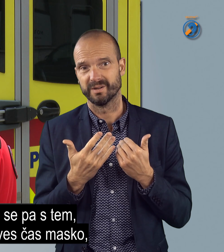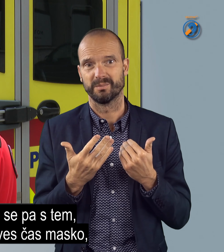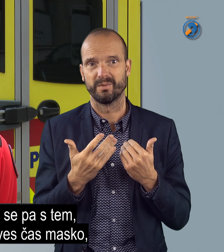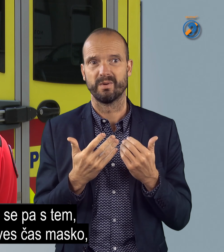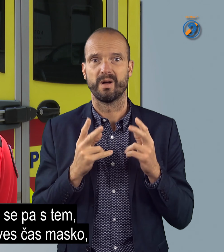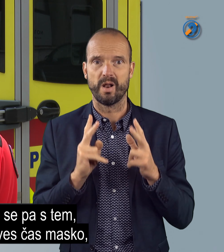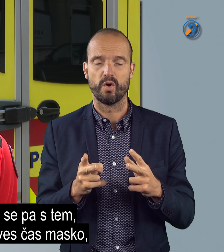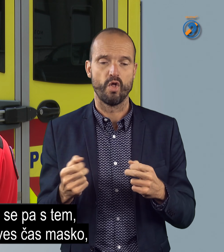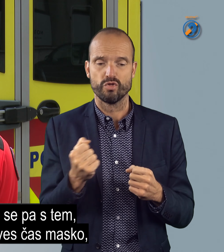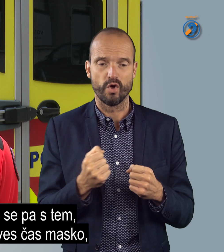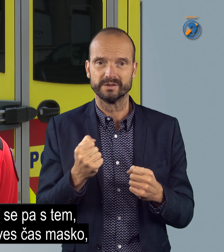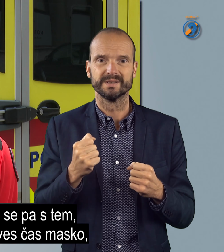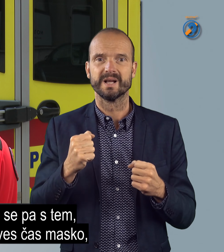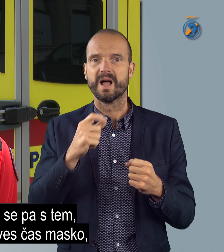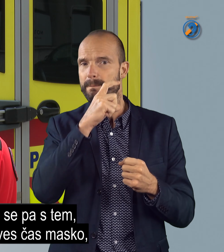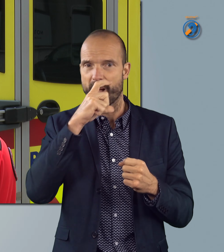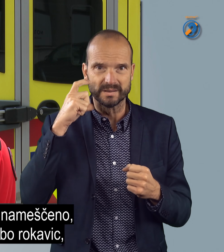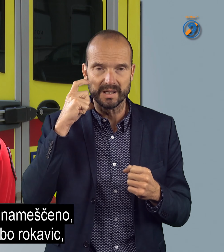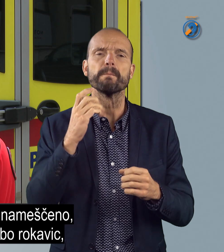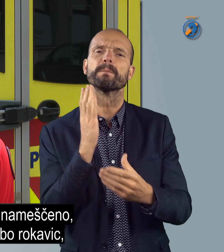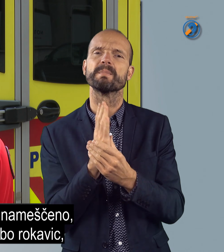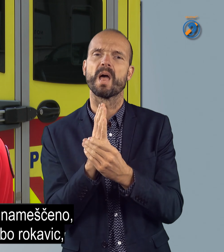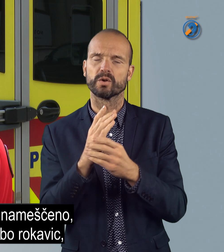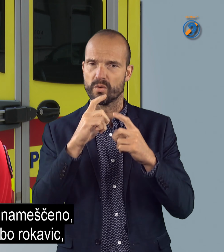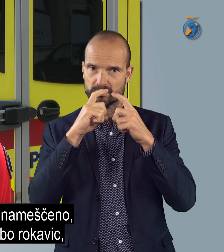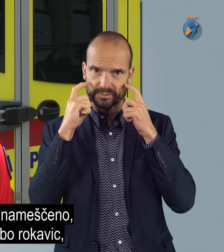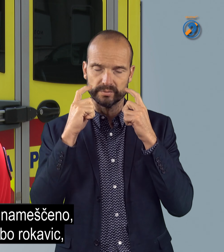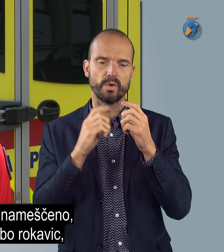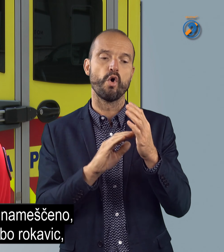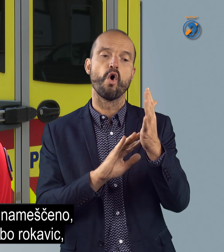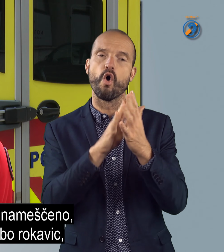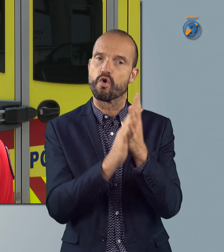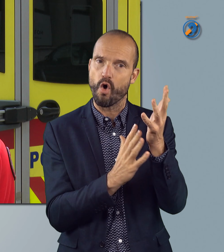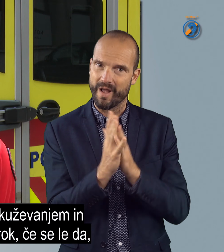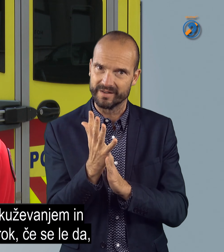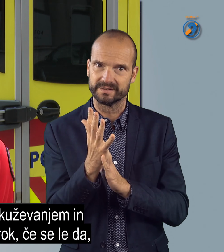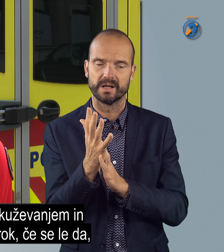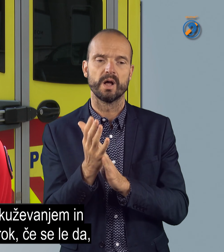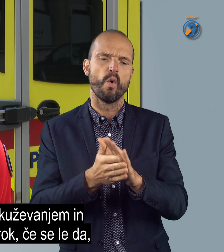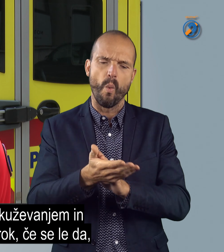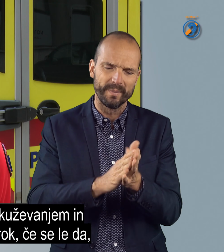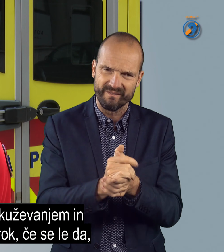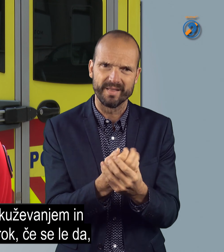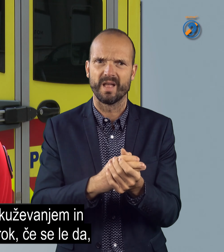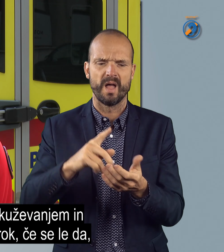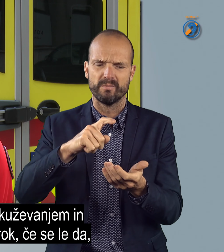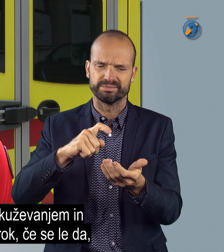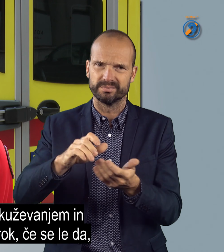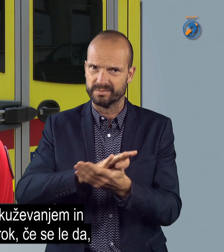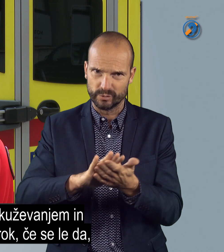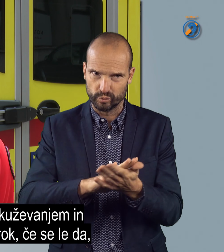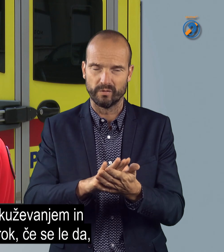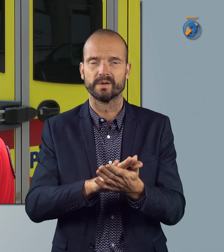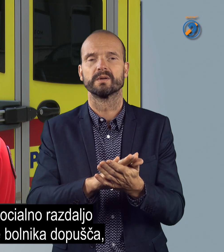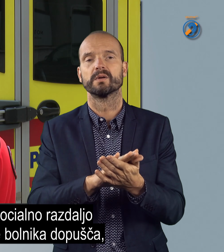da nosimo ves čas masko, ustrezno nameščeno, uporaba rukavic, redno razkuževanje, umivanje rok, če